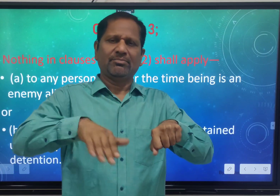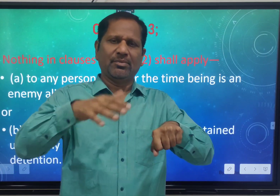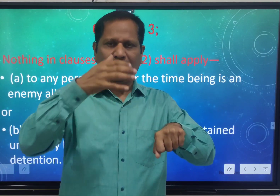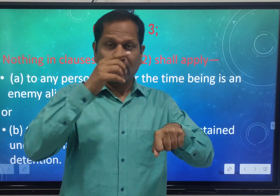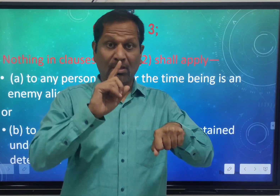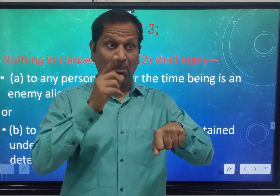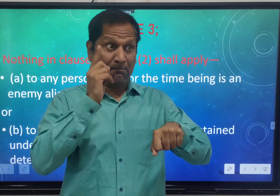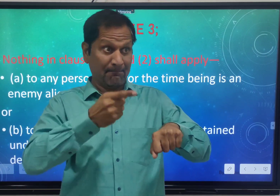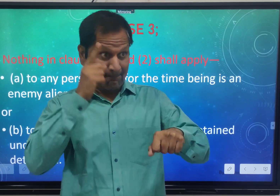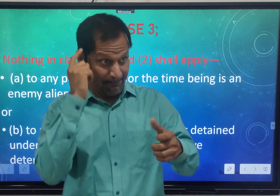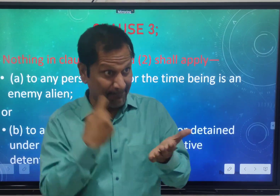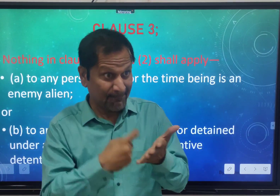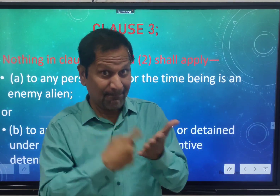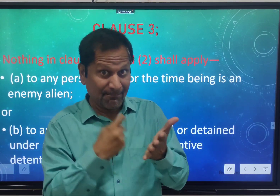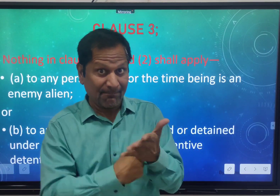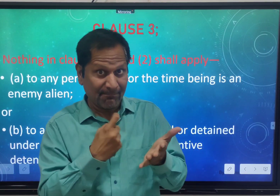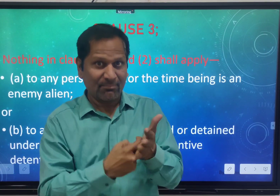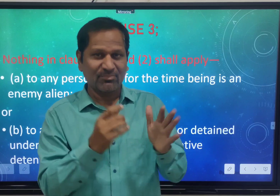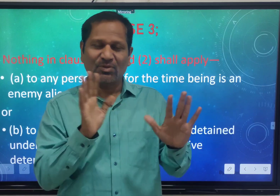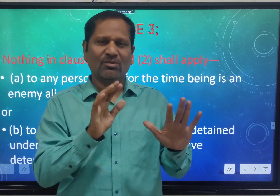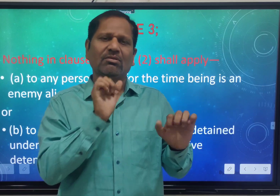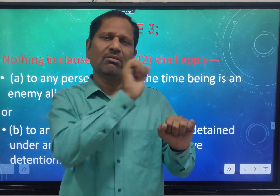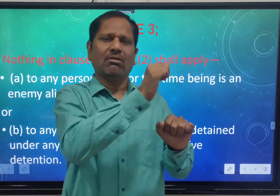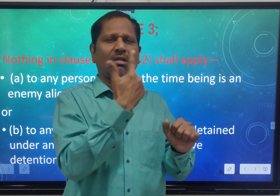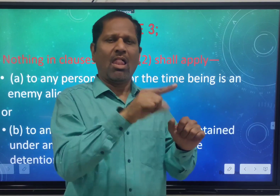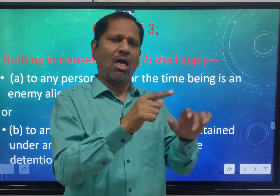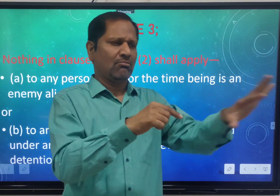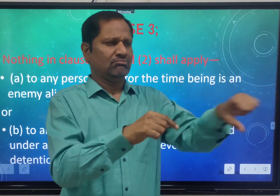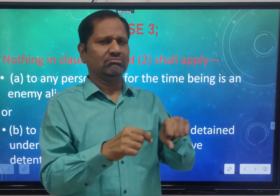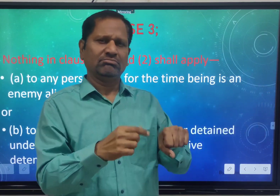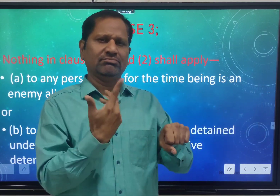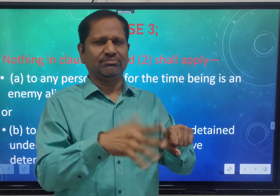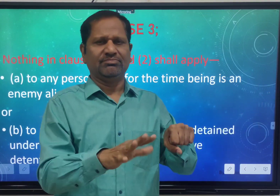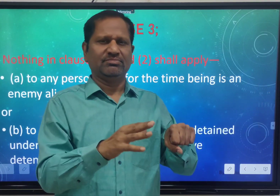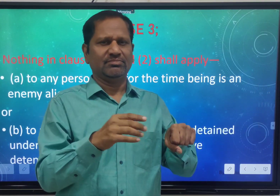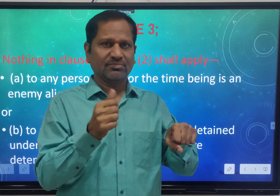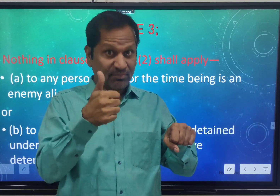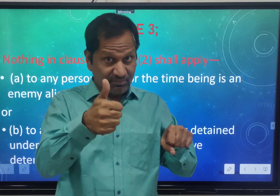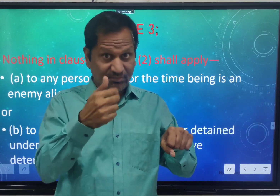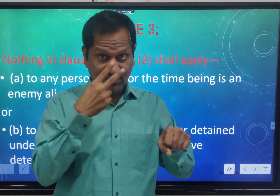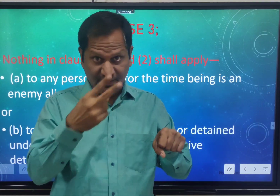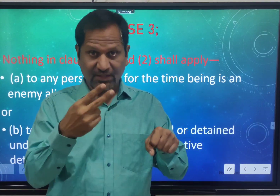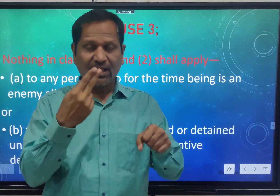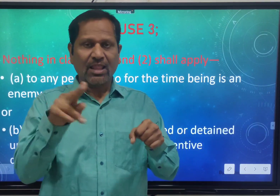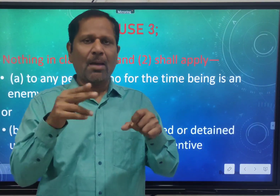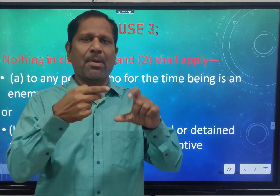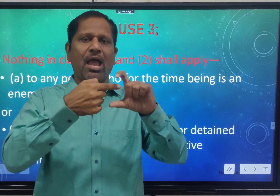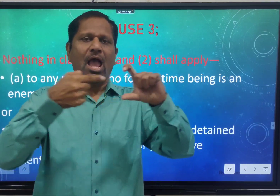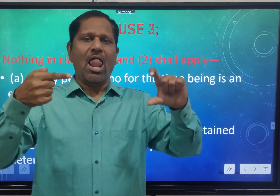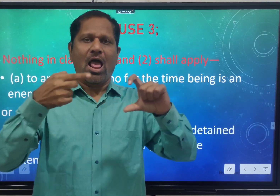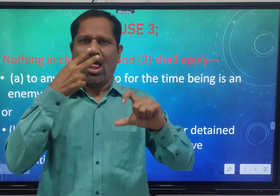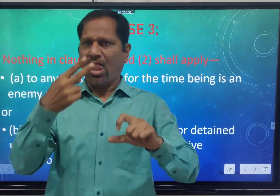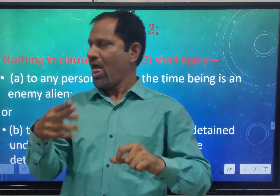कोई एनिमी एलियन है, कुछ अपवाद स्वरूप कुछ बातें हम आपको यहाँ बता रहे हैं।